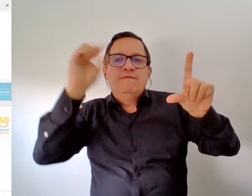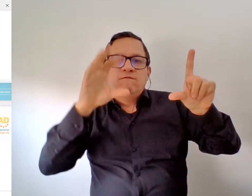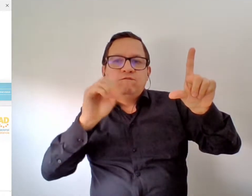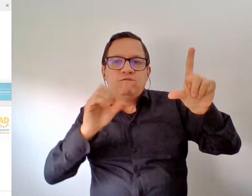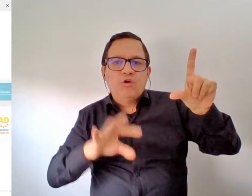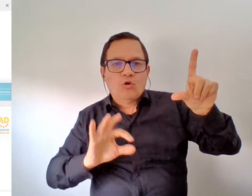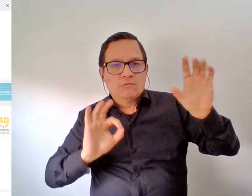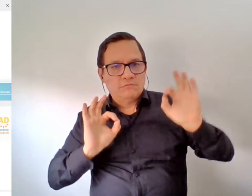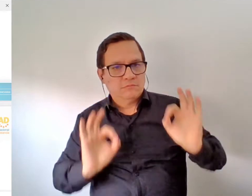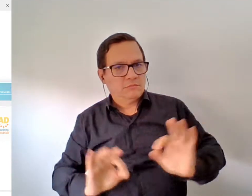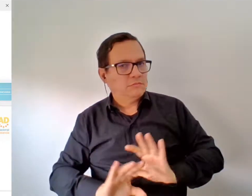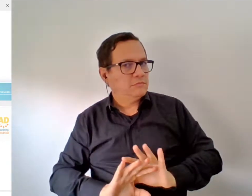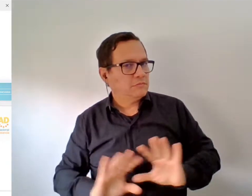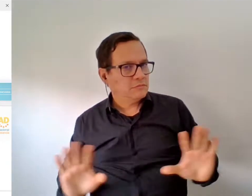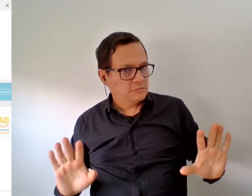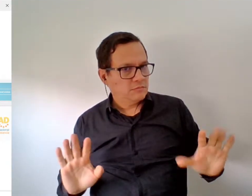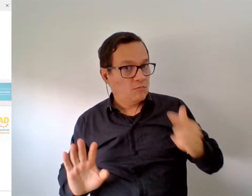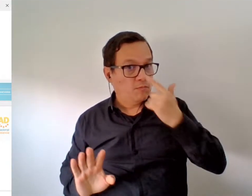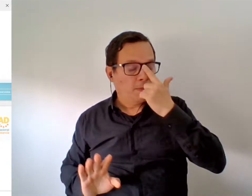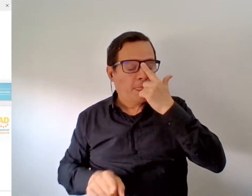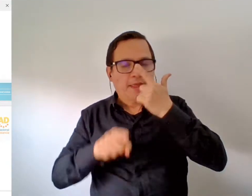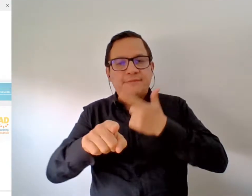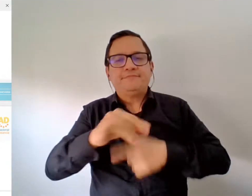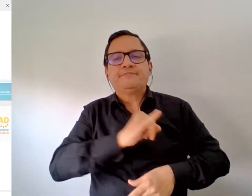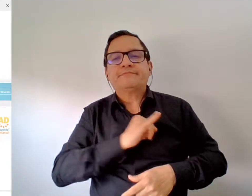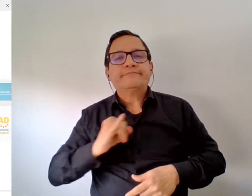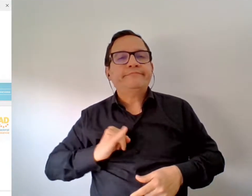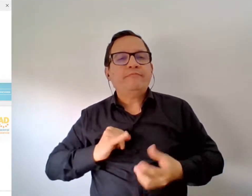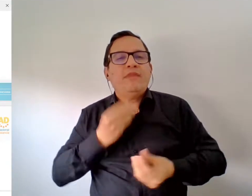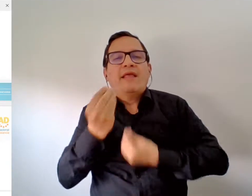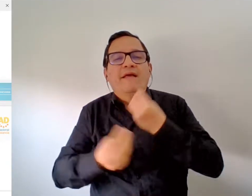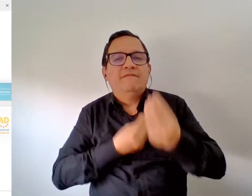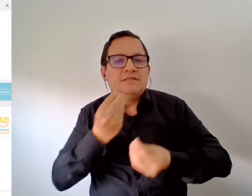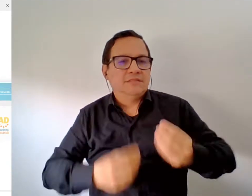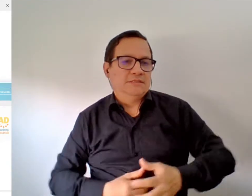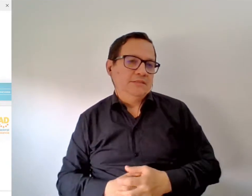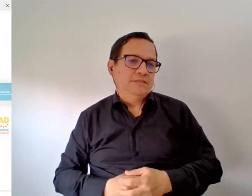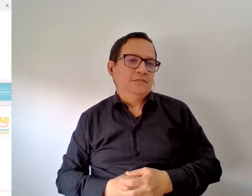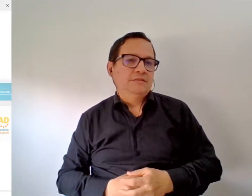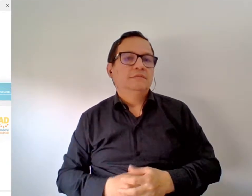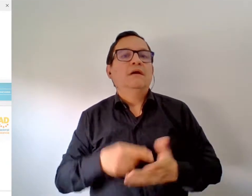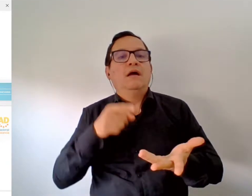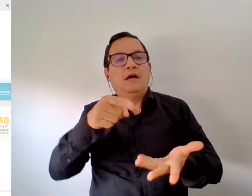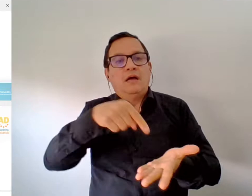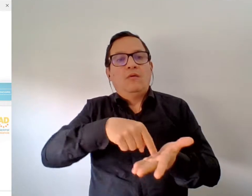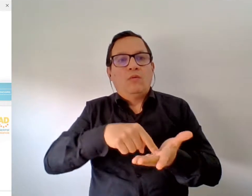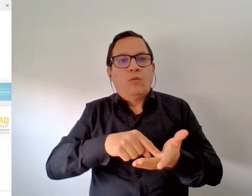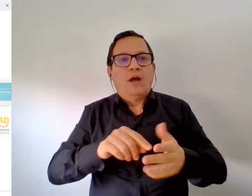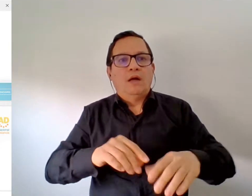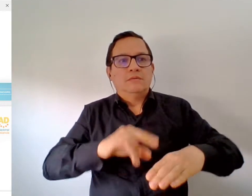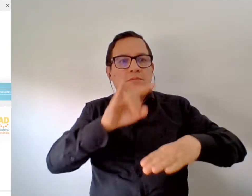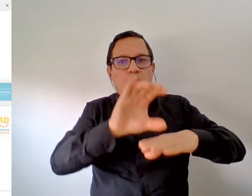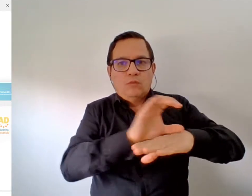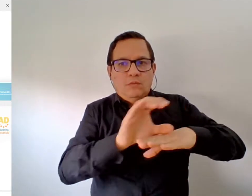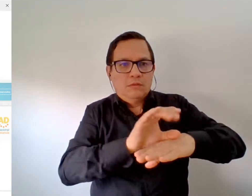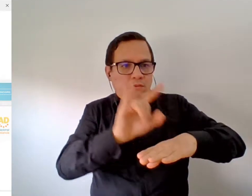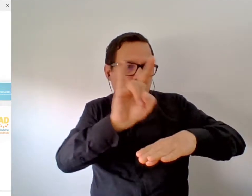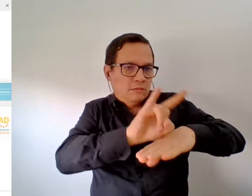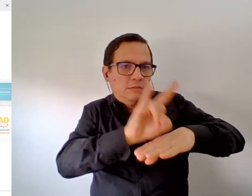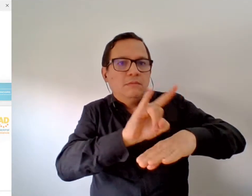foro. Actividad individual. Preparación de la instalación